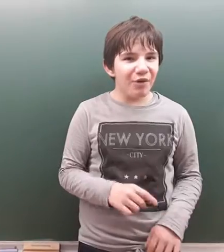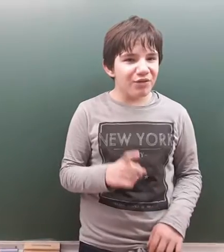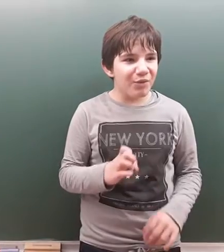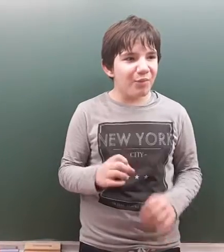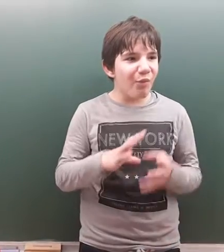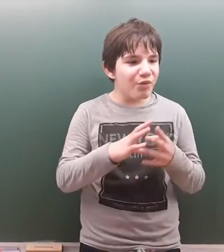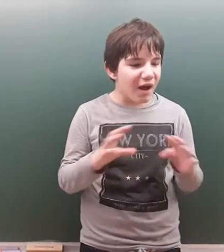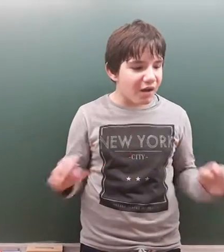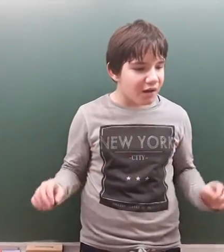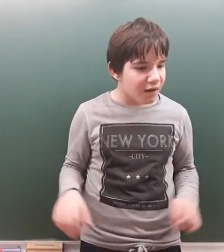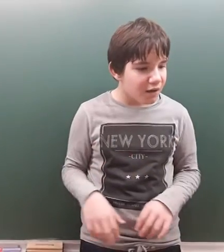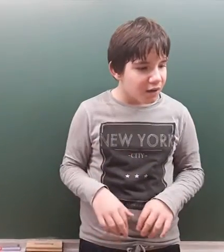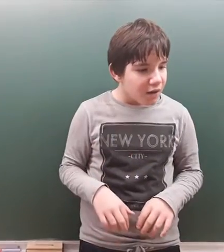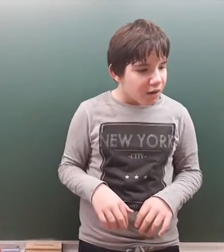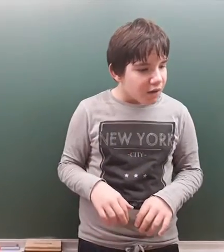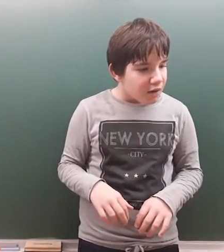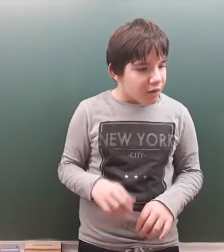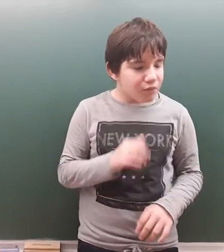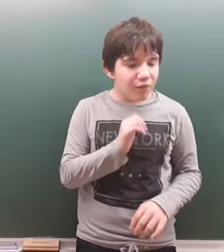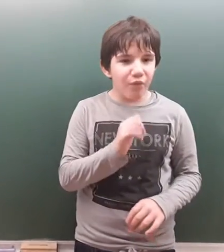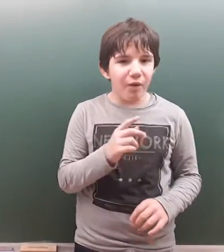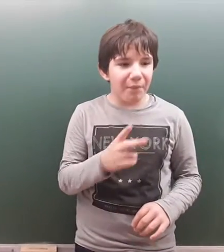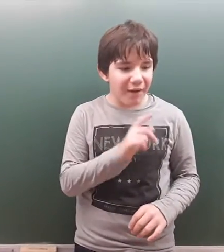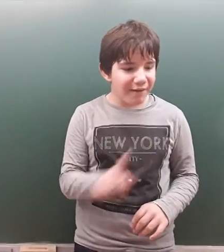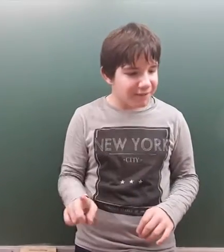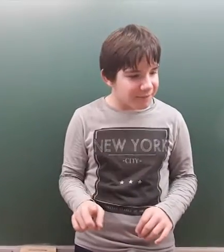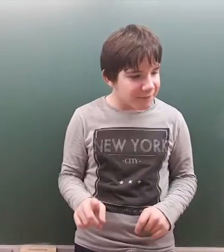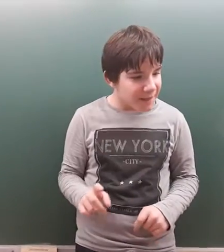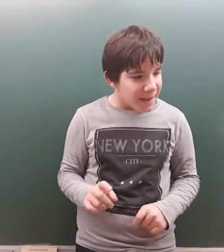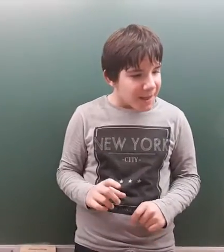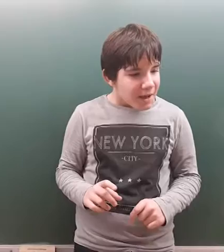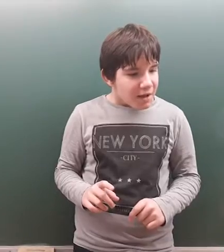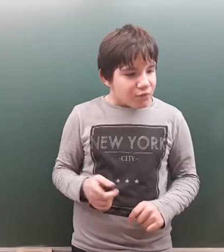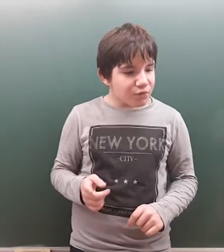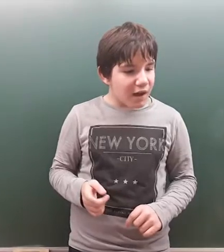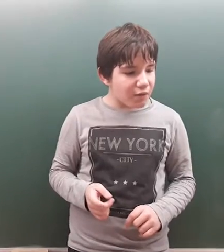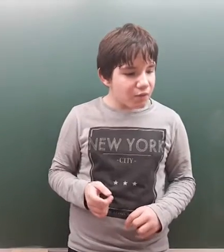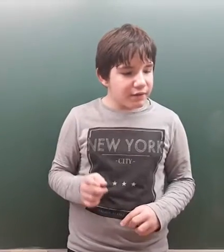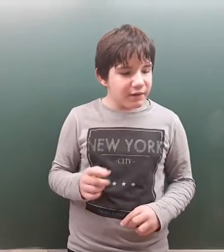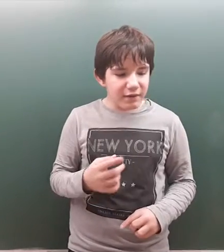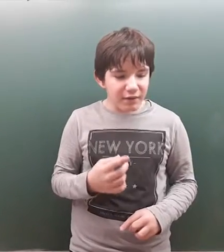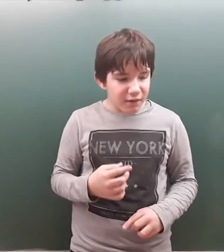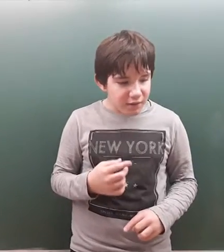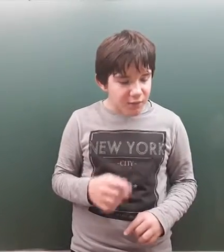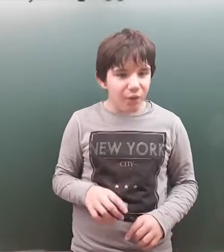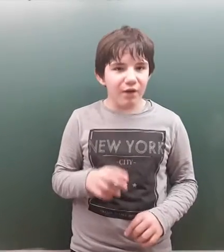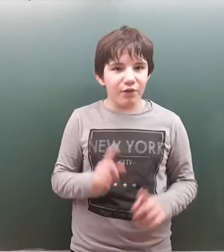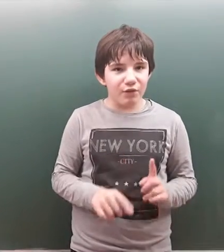de brouillard qu'on ne voit pas. Tout à coup, ils voient quelque